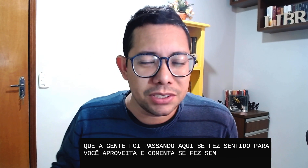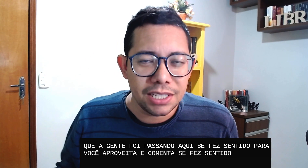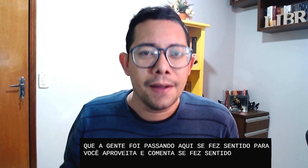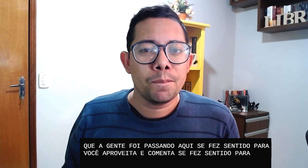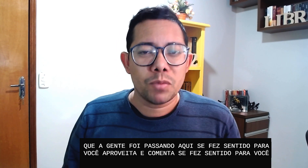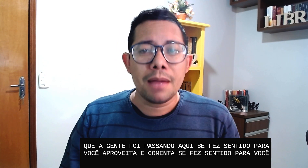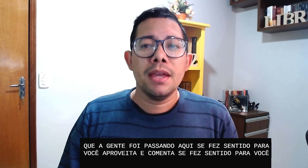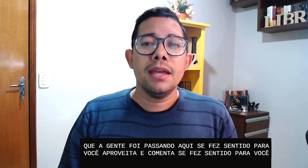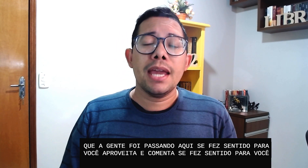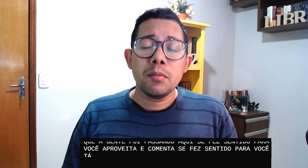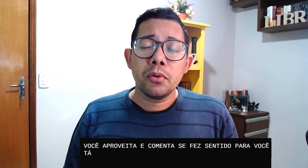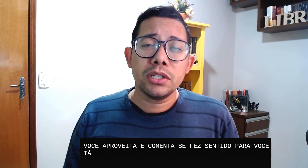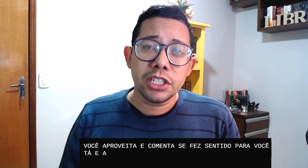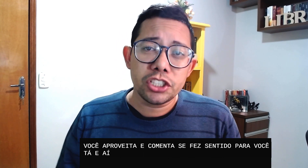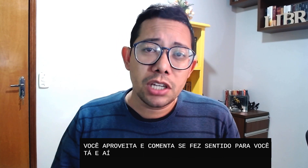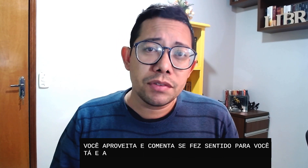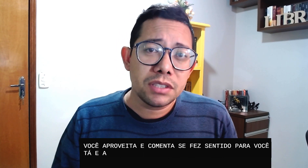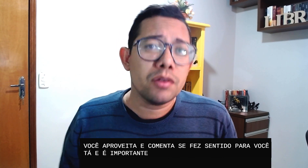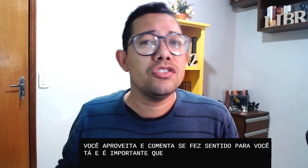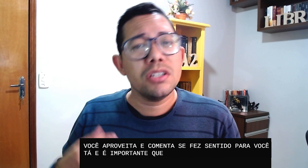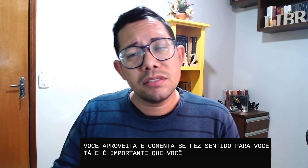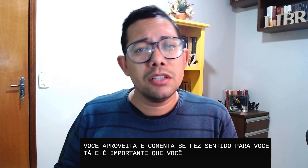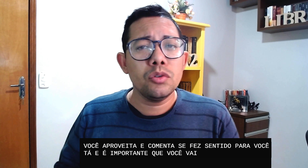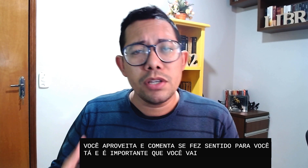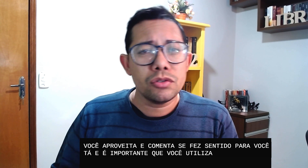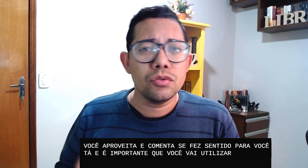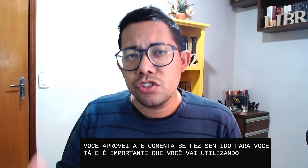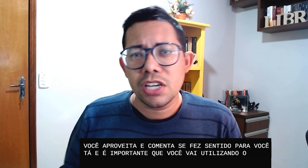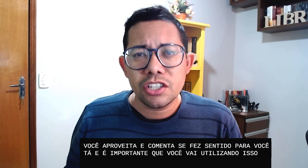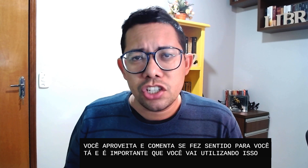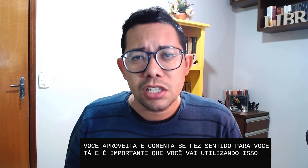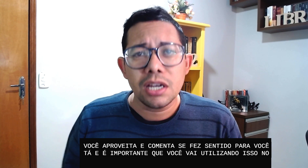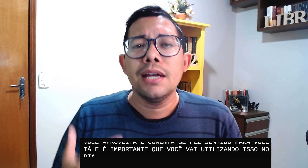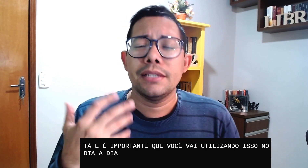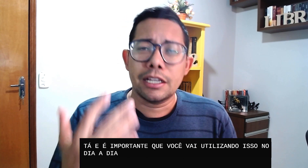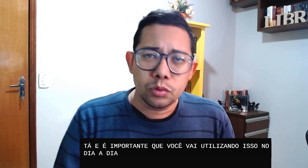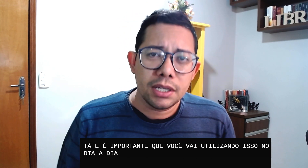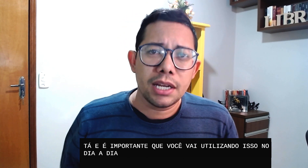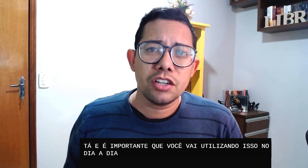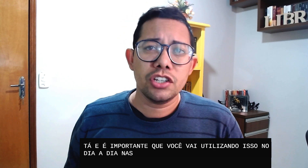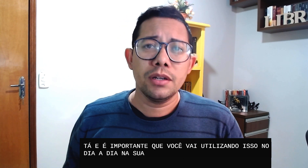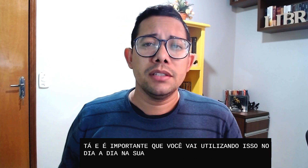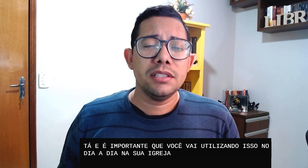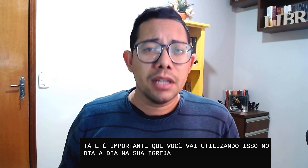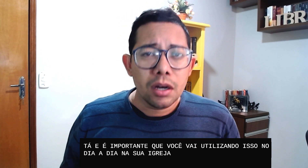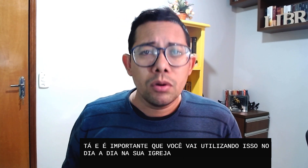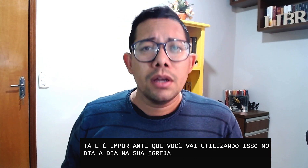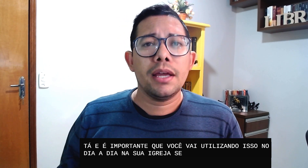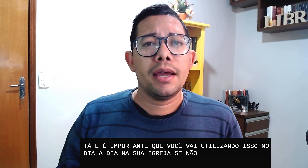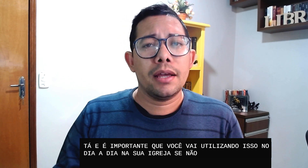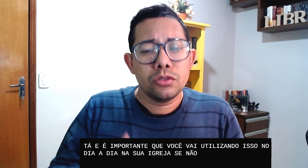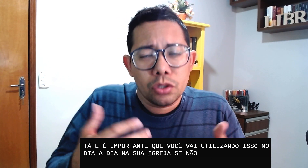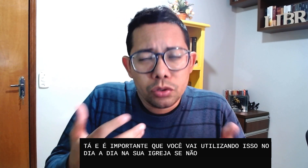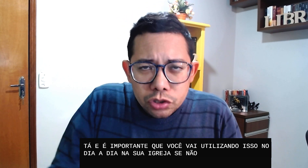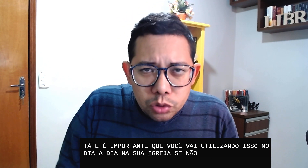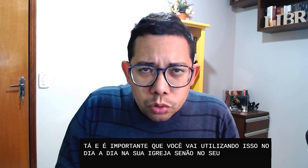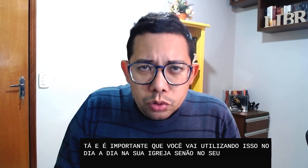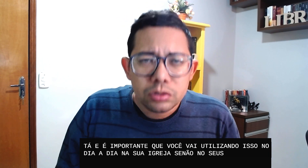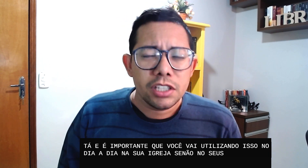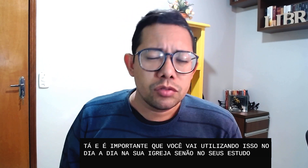você. Tá? E é importante que você vá utilizando isso no dia a dia, na sua igreja, se não, nos seus estudos. Isso é